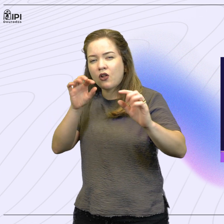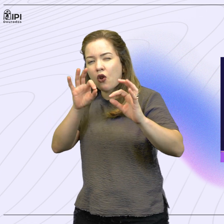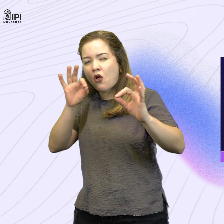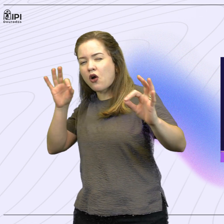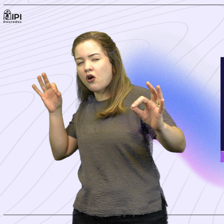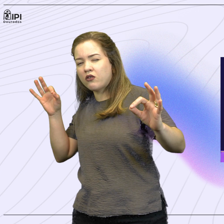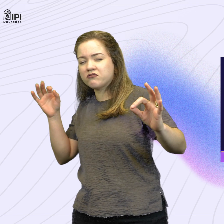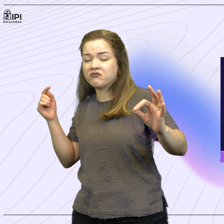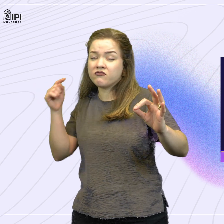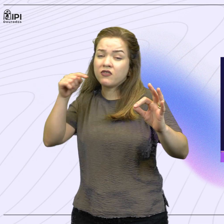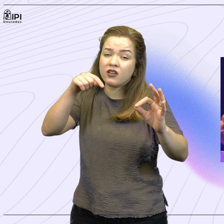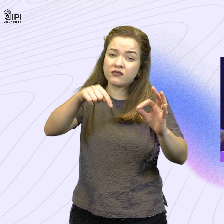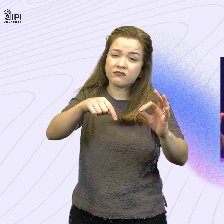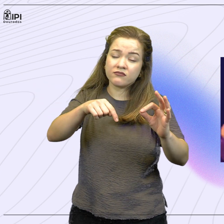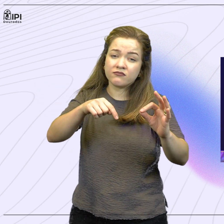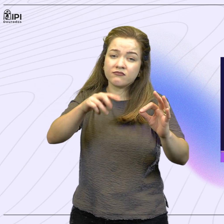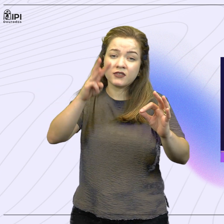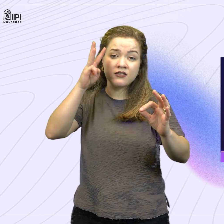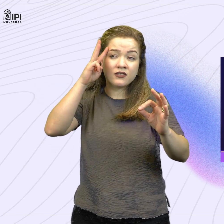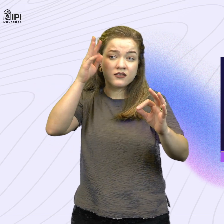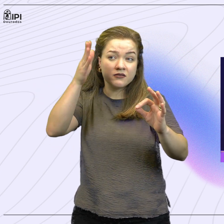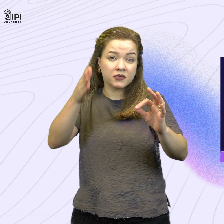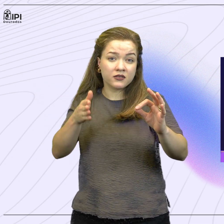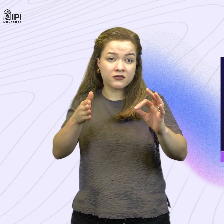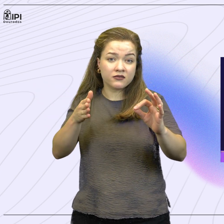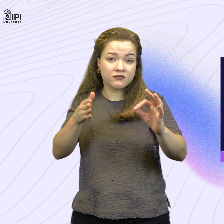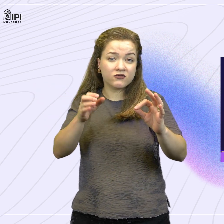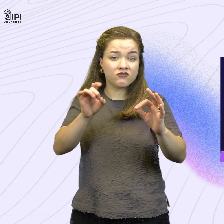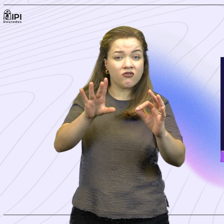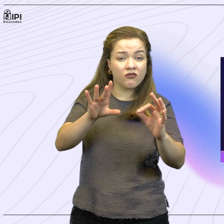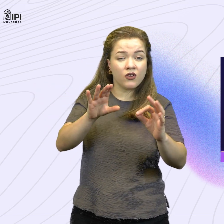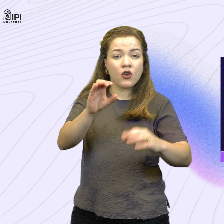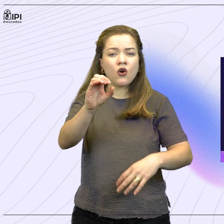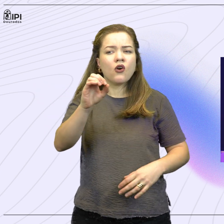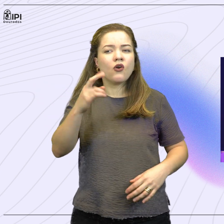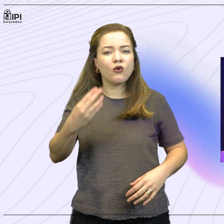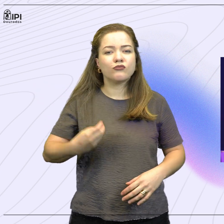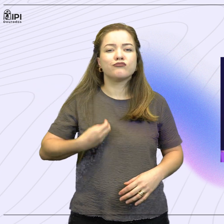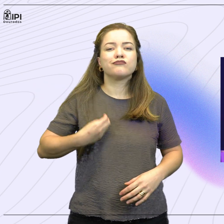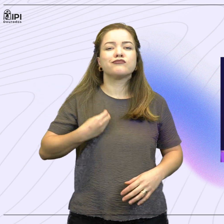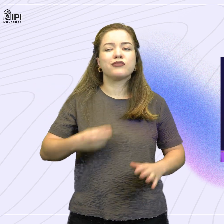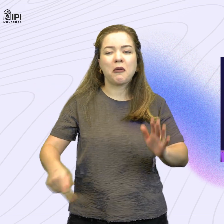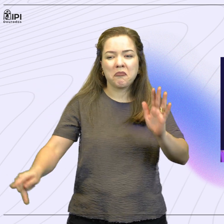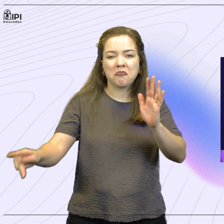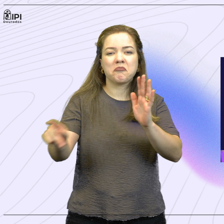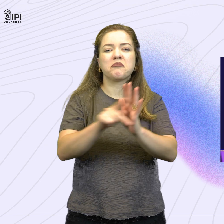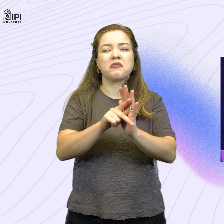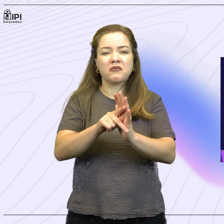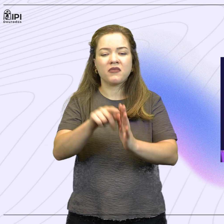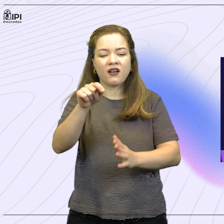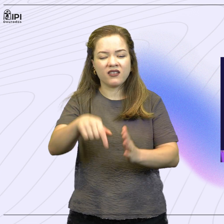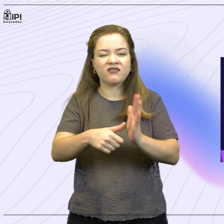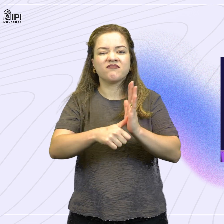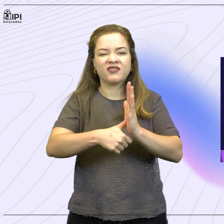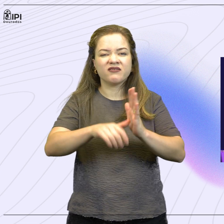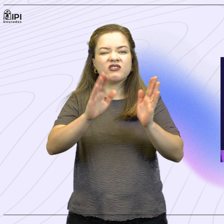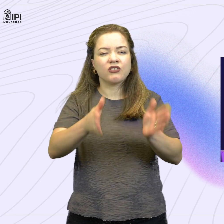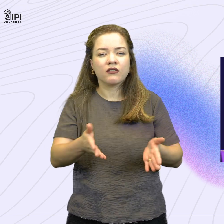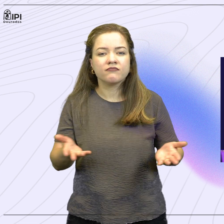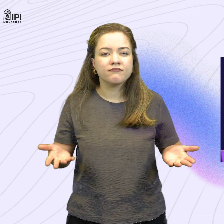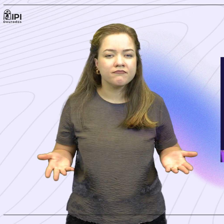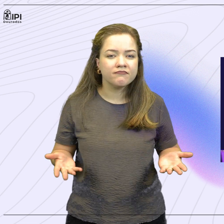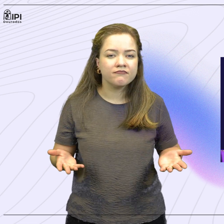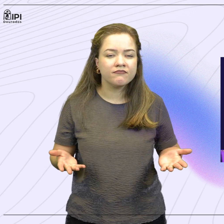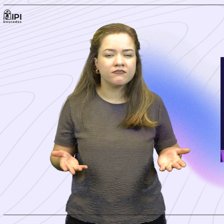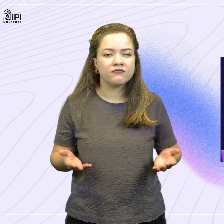faz campanha? Ou você já faz parte desse povo? Ou nessa noite quer tomar essa decisão de fazer parte desse povo? Você é alguém que já